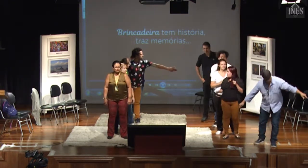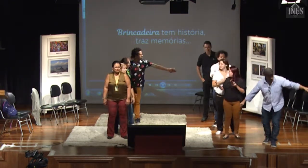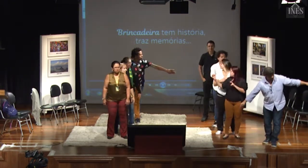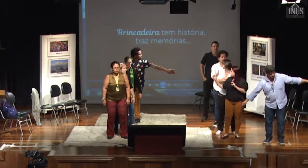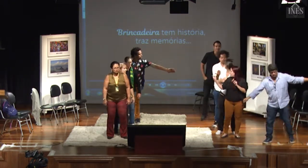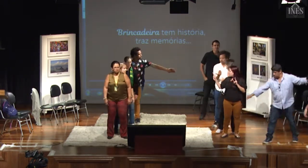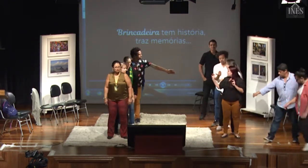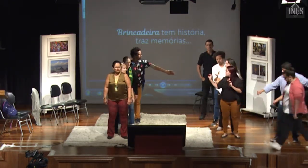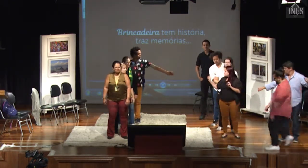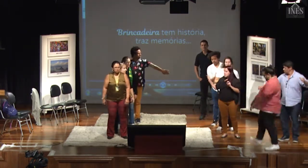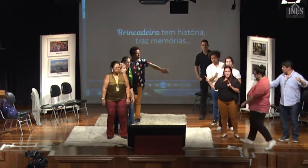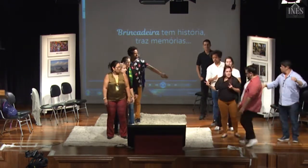Vem, Ramon, aqui para frente.